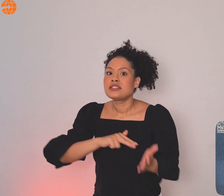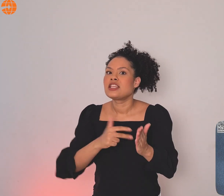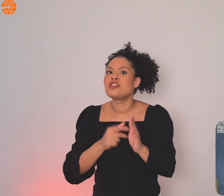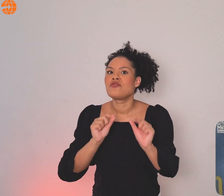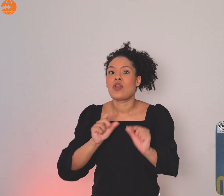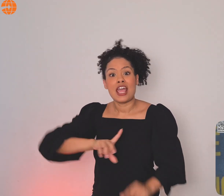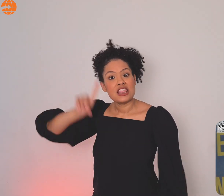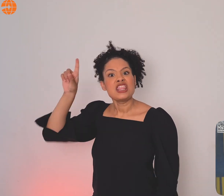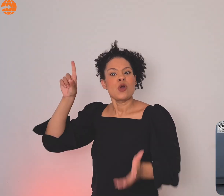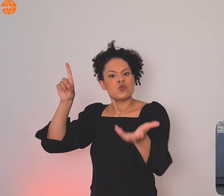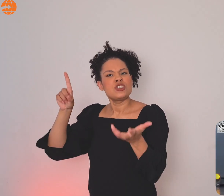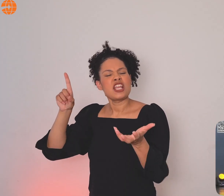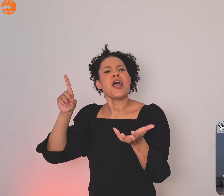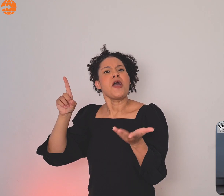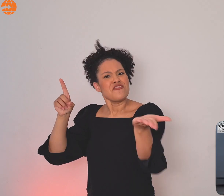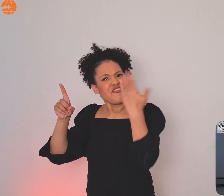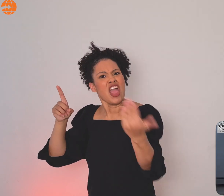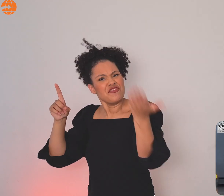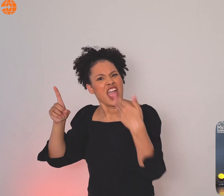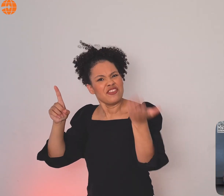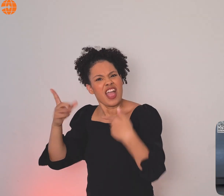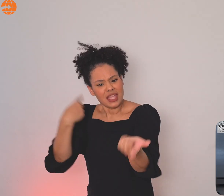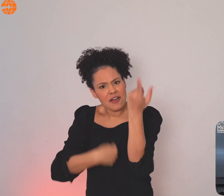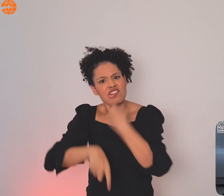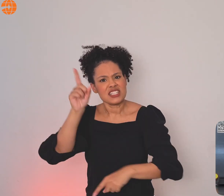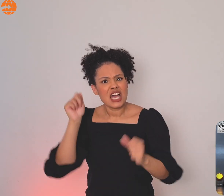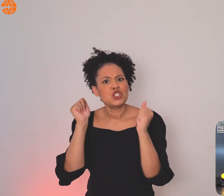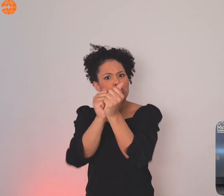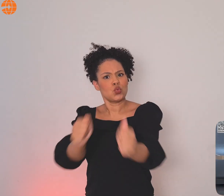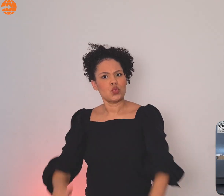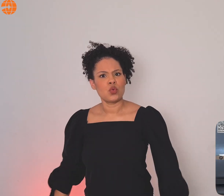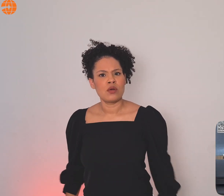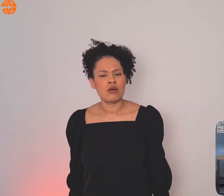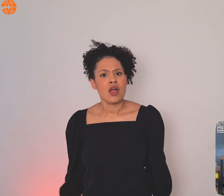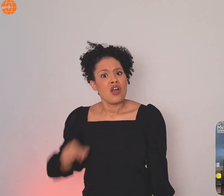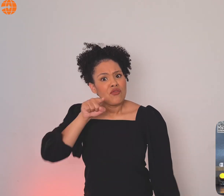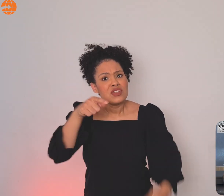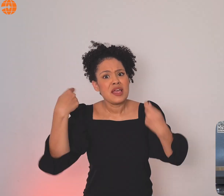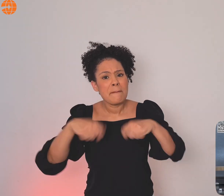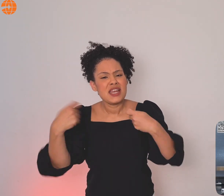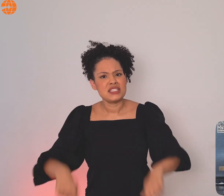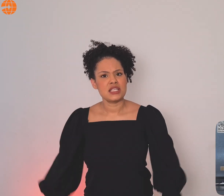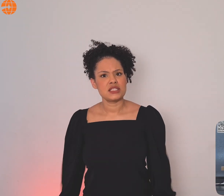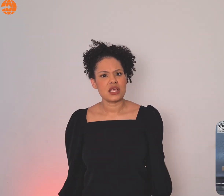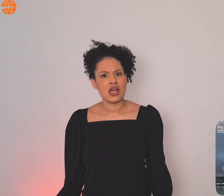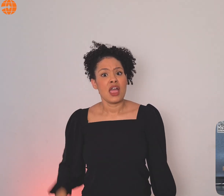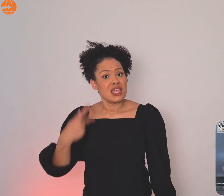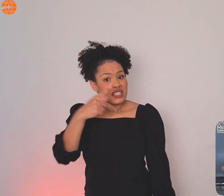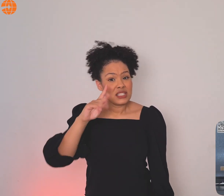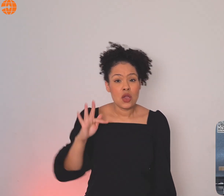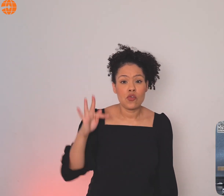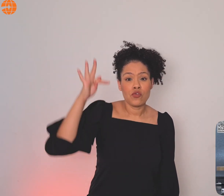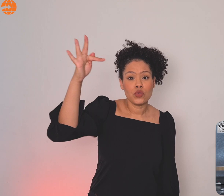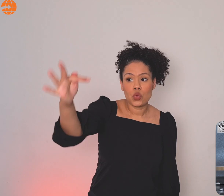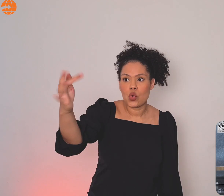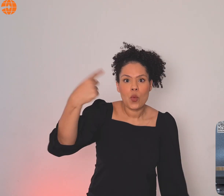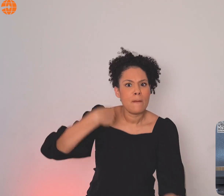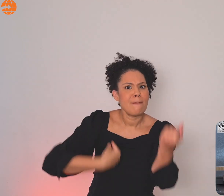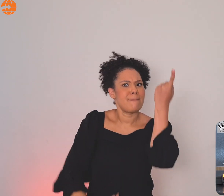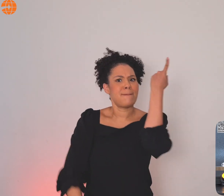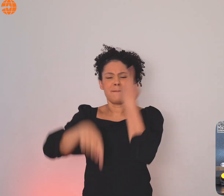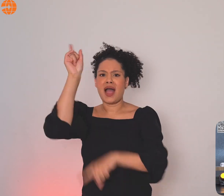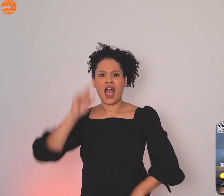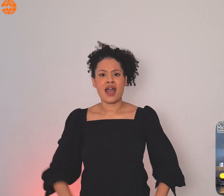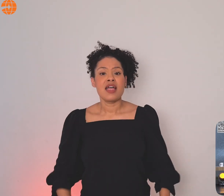puxar. Deus quer que você avance. Avançar é o seu destino. Não tem como dissociar. Não, a igreja vai, eu